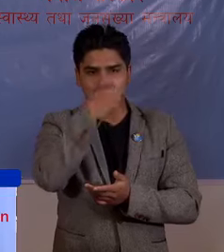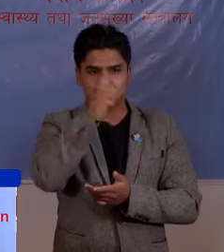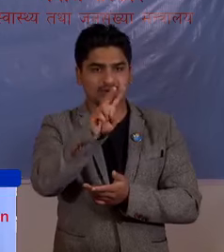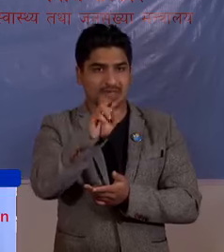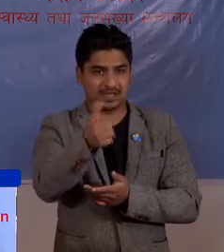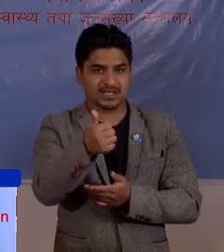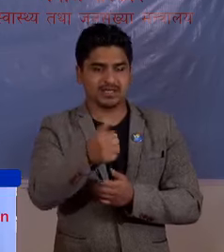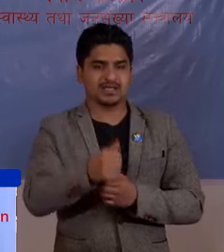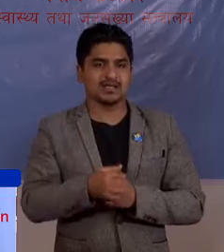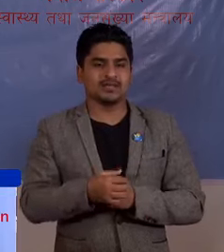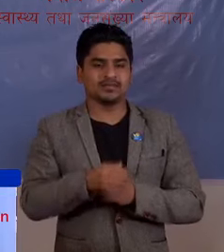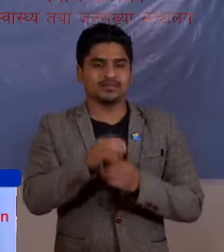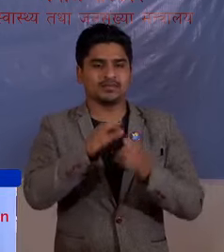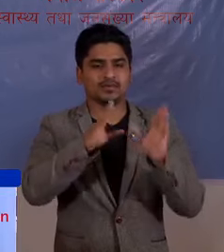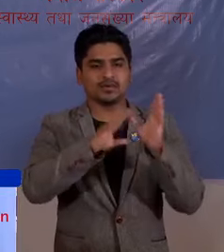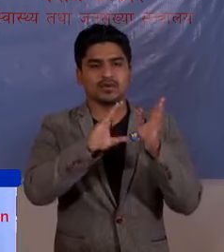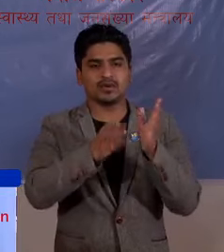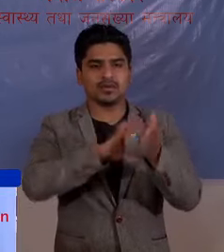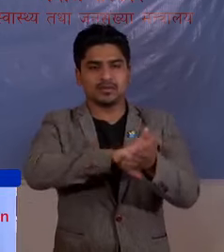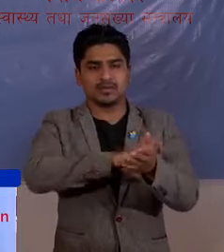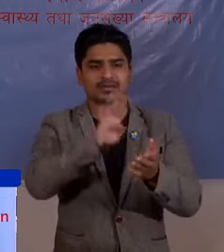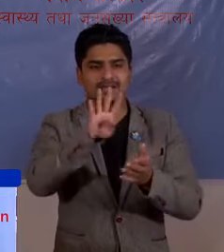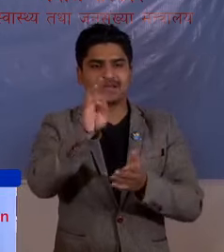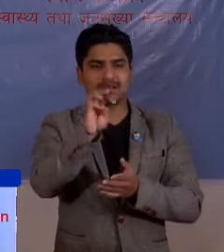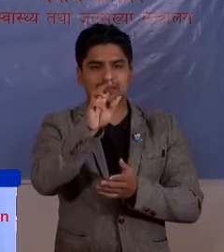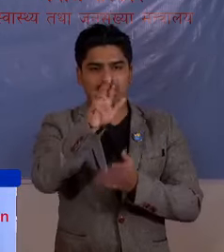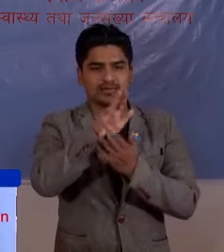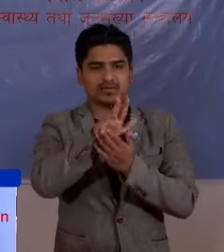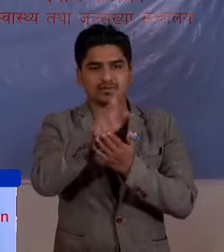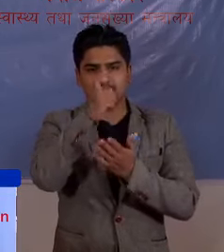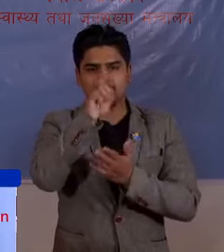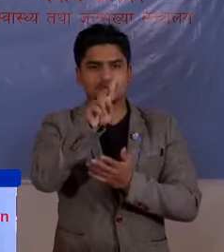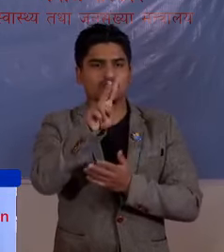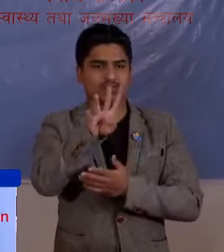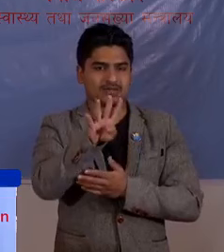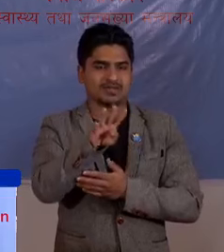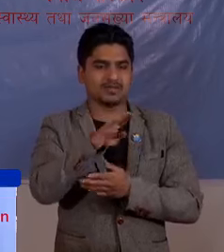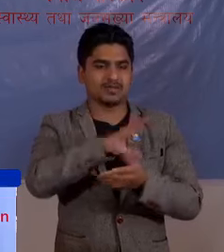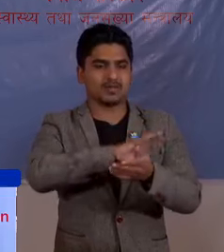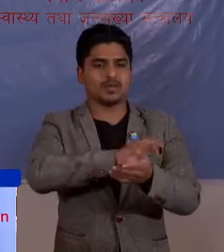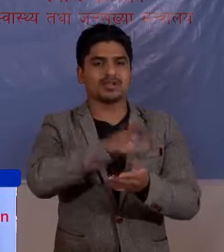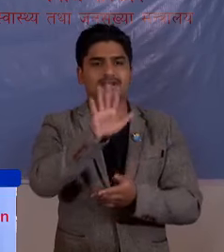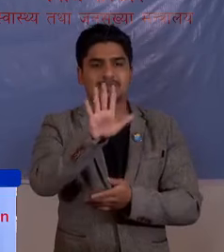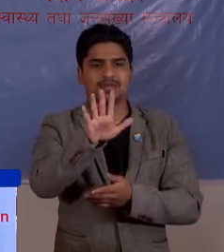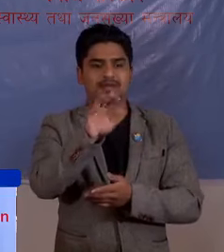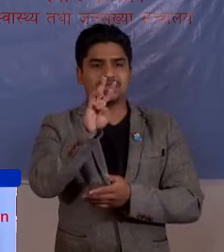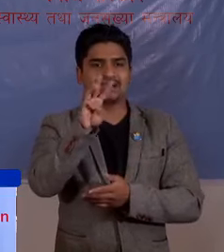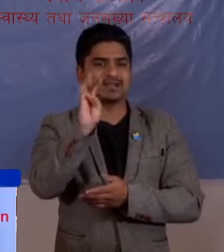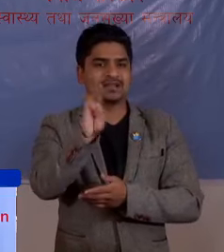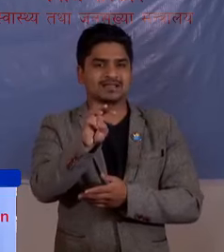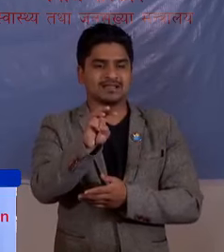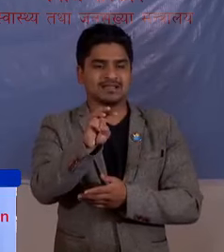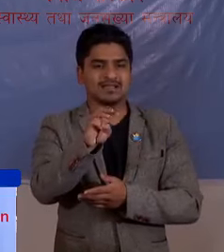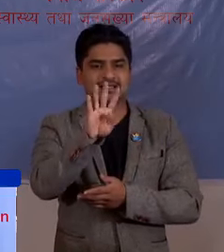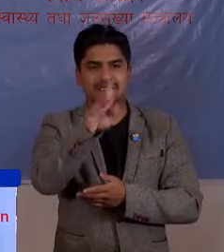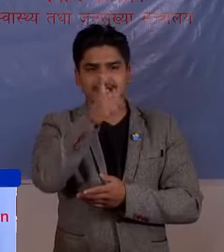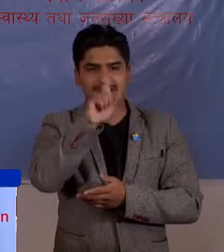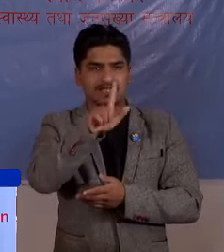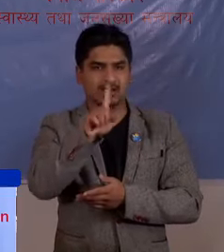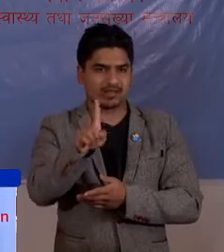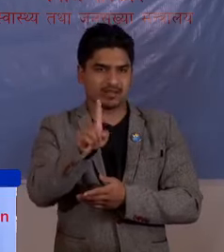7,626, गण्डकी प्रदेशमा 4,924, प्रदेश नम्बर पाँचमा